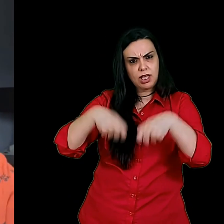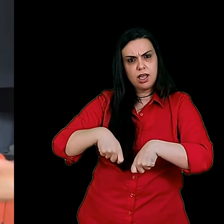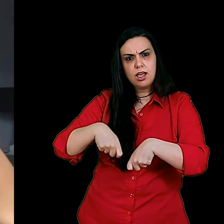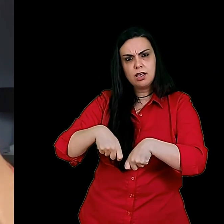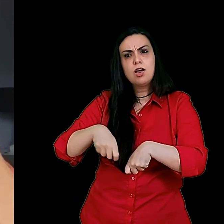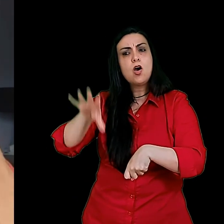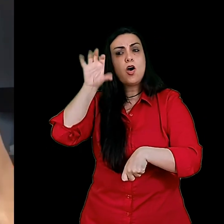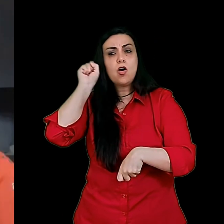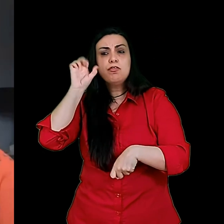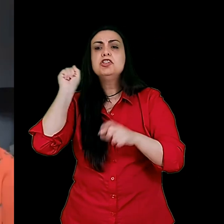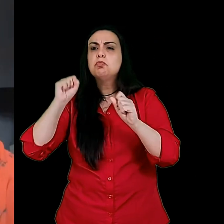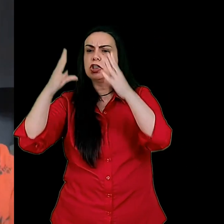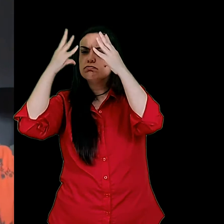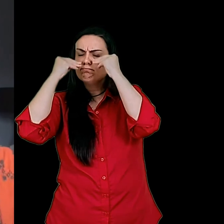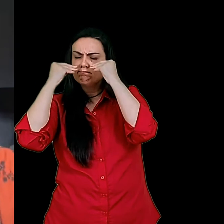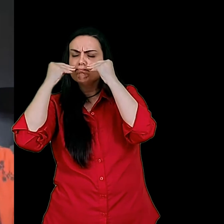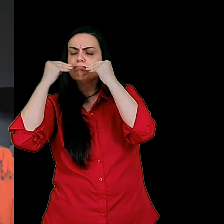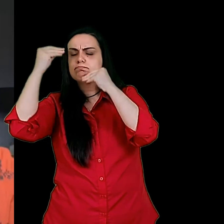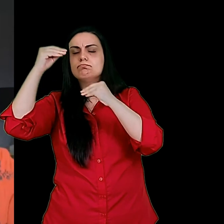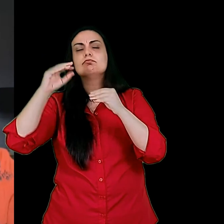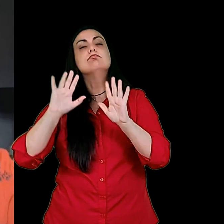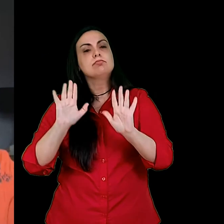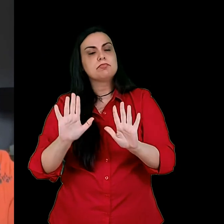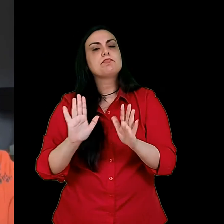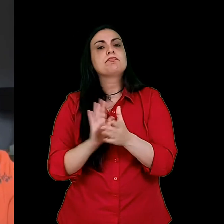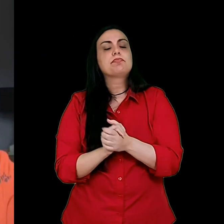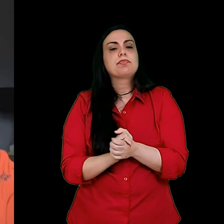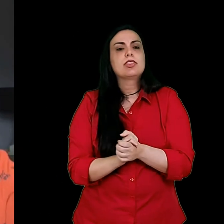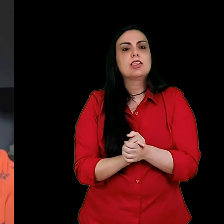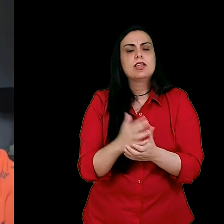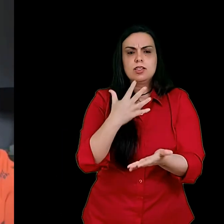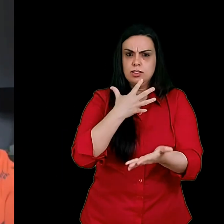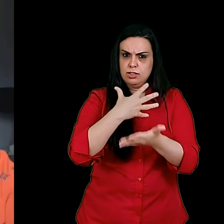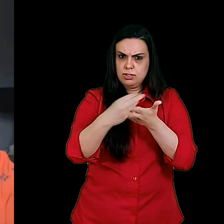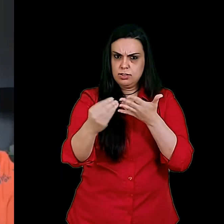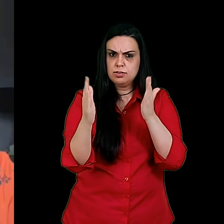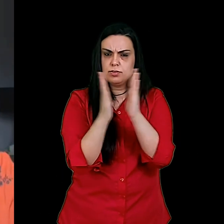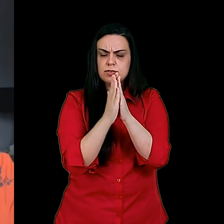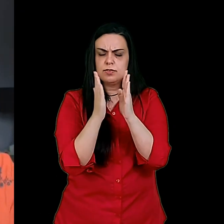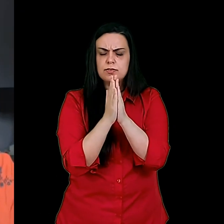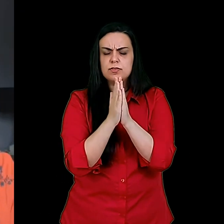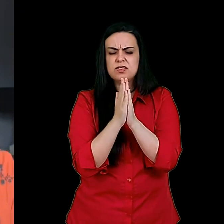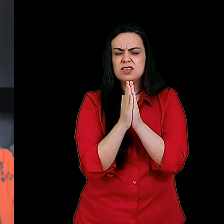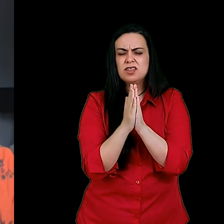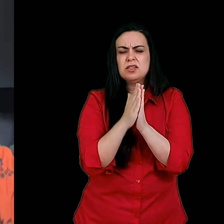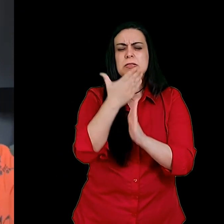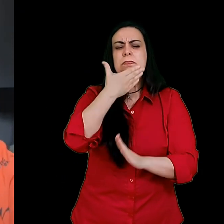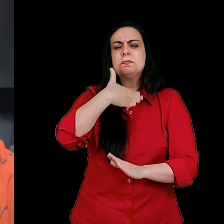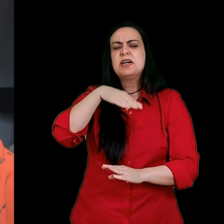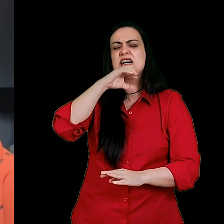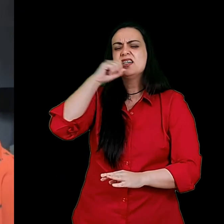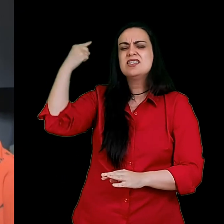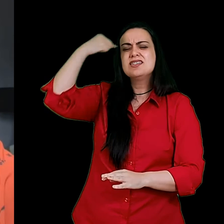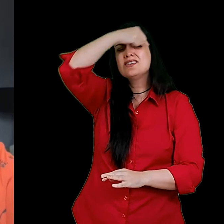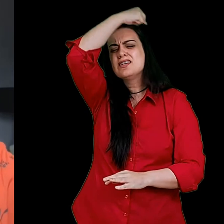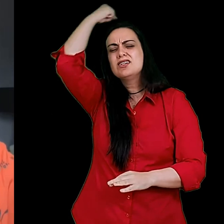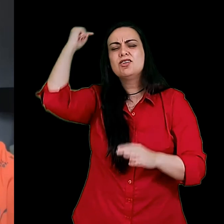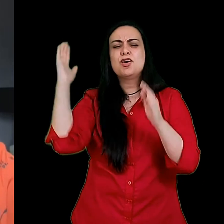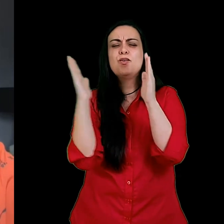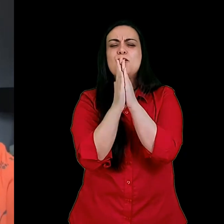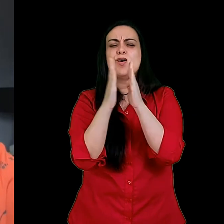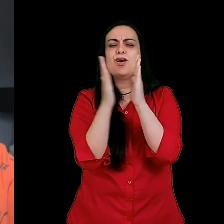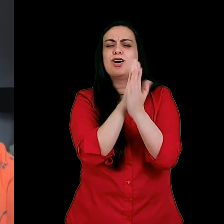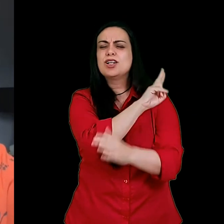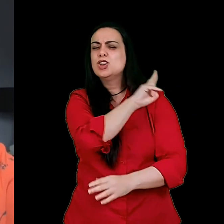Oh, aleluia. Pai Santo, no nome de Jesus, eu oro agora. No nome de Jesus, Senhor, eu